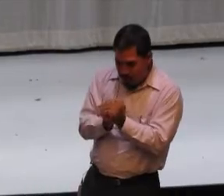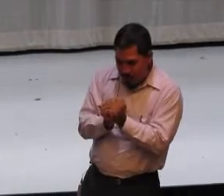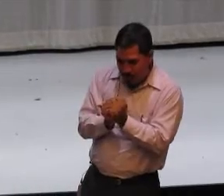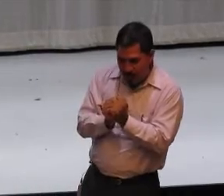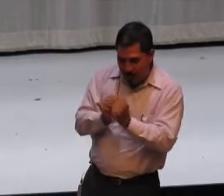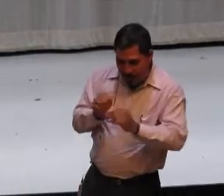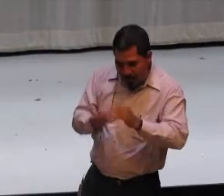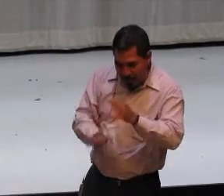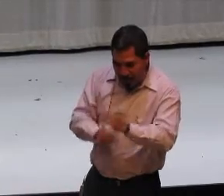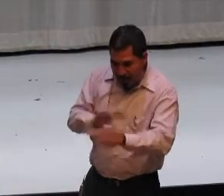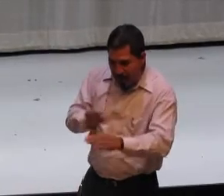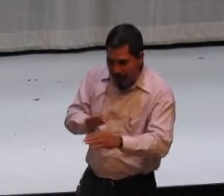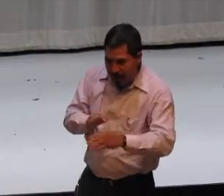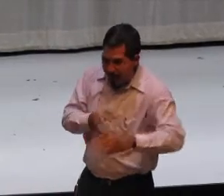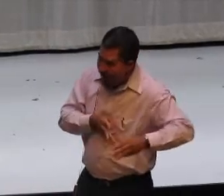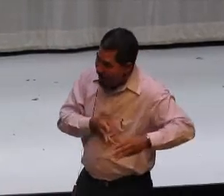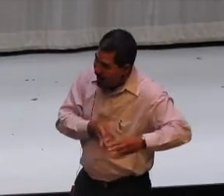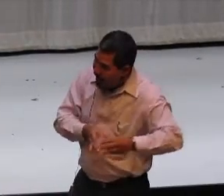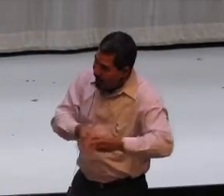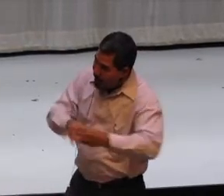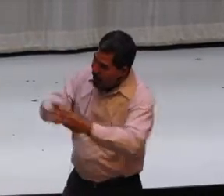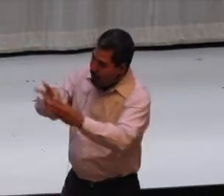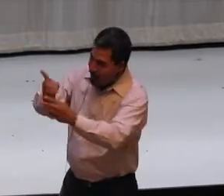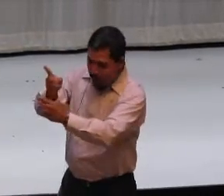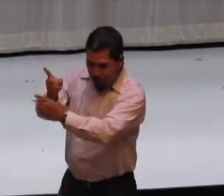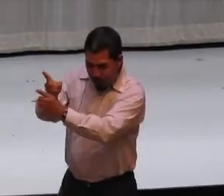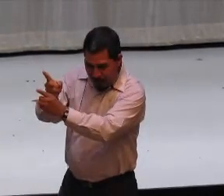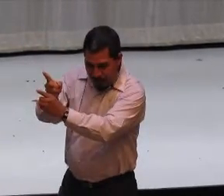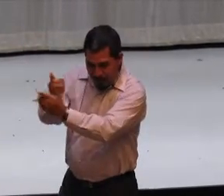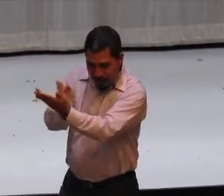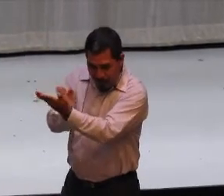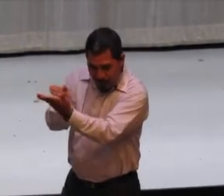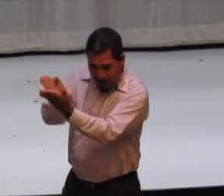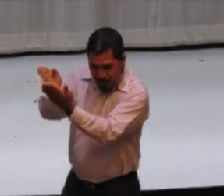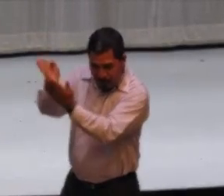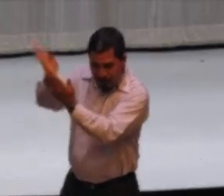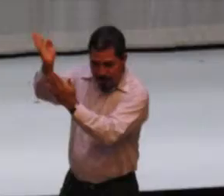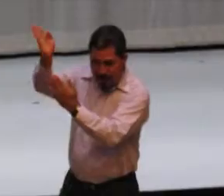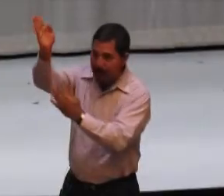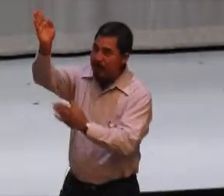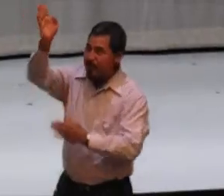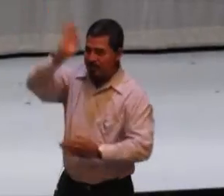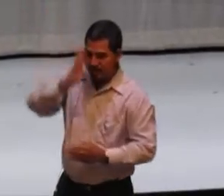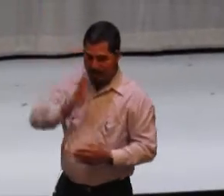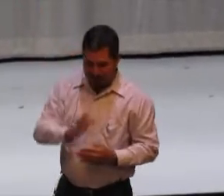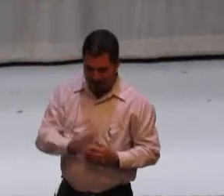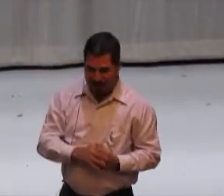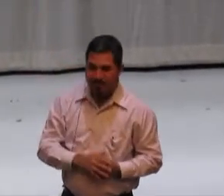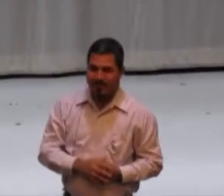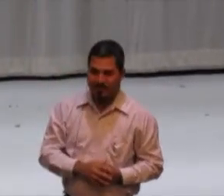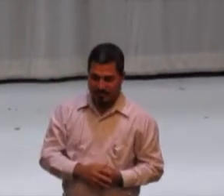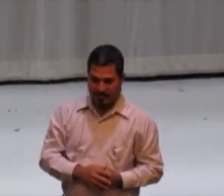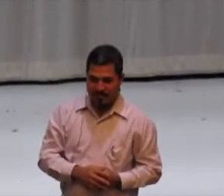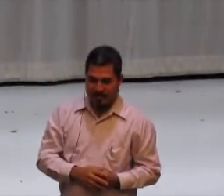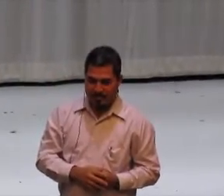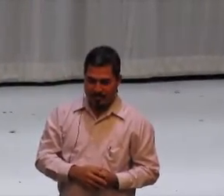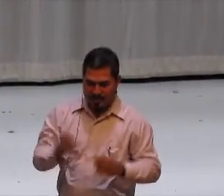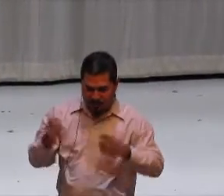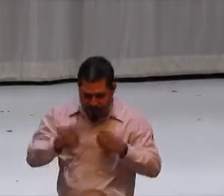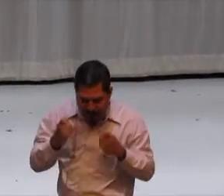nosotros para caminar en el camino correcto, directo, siempre. Y si